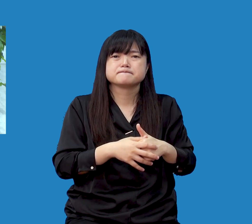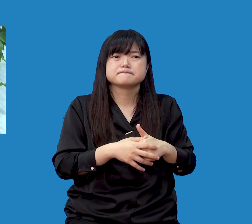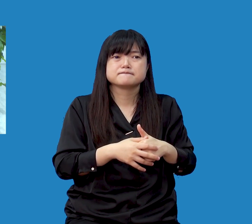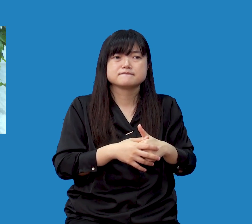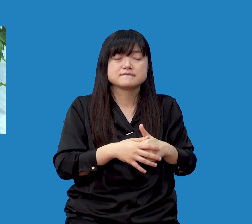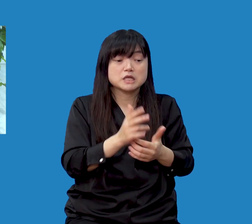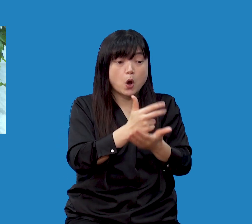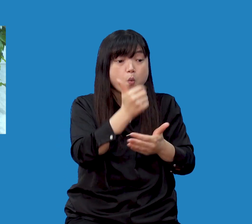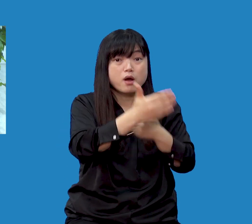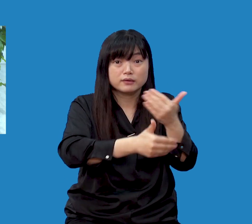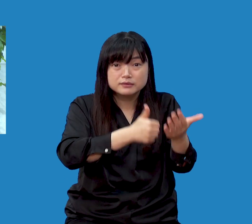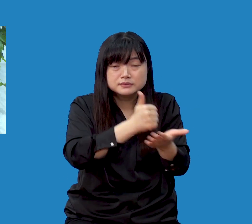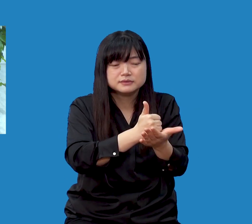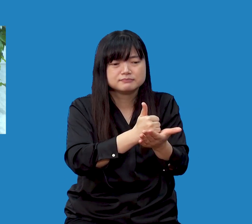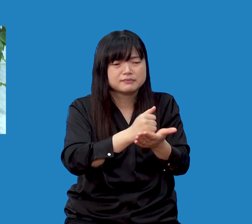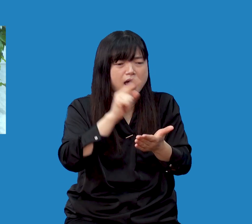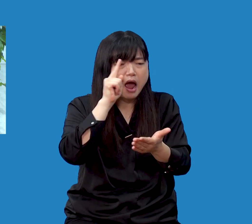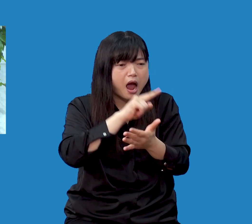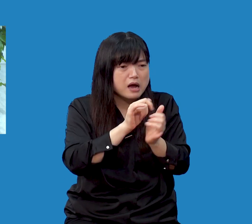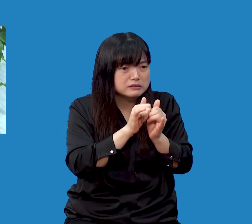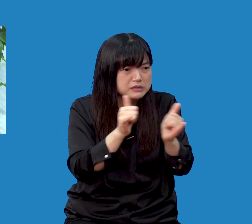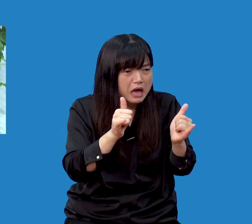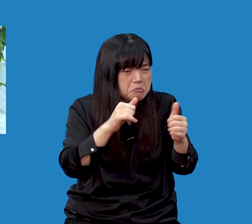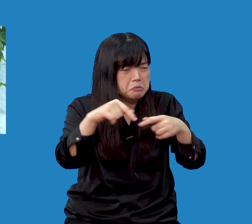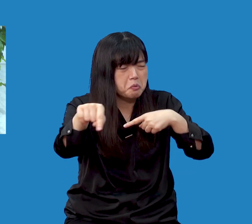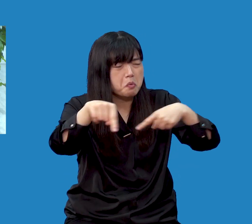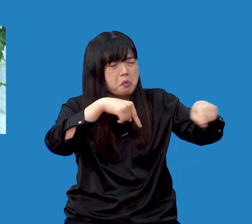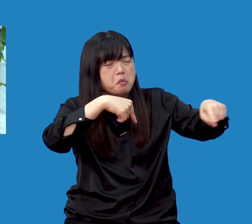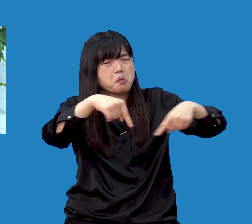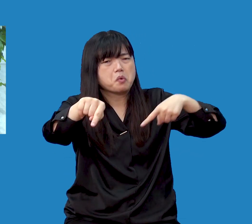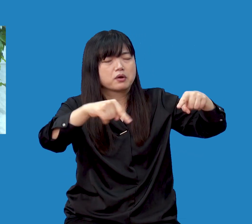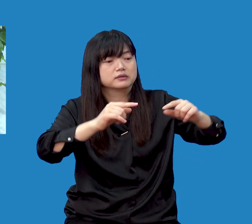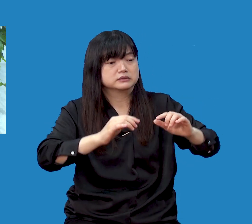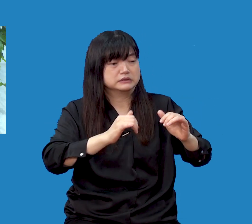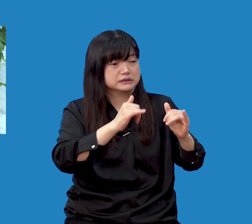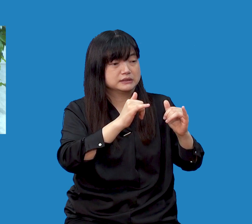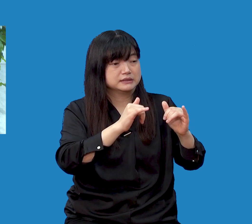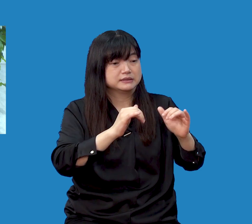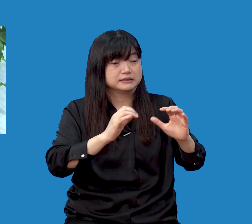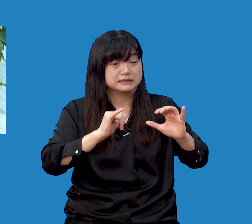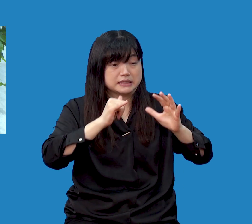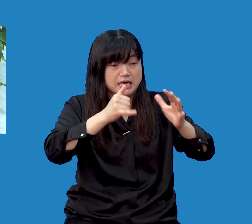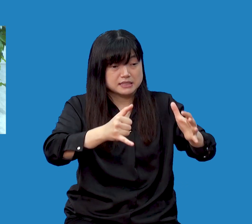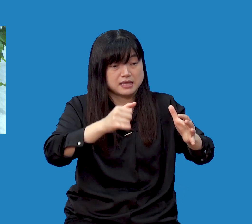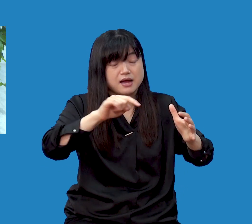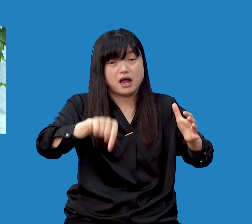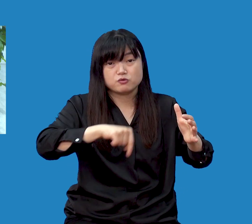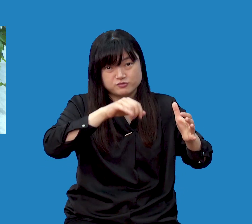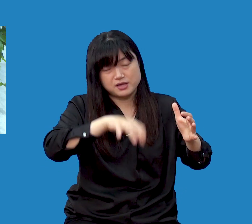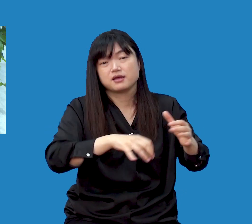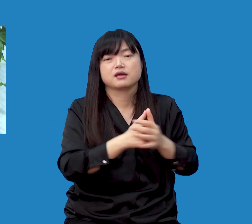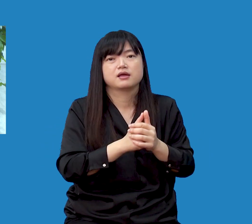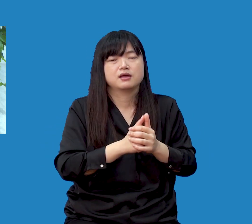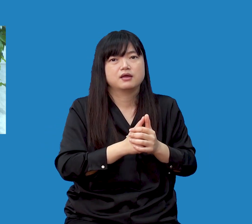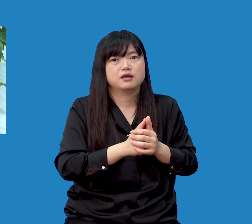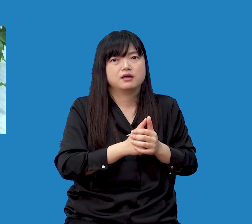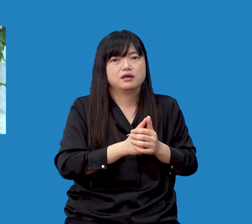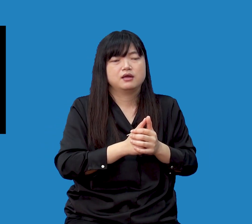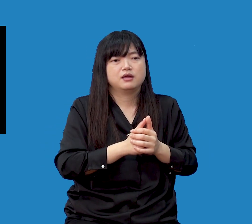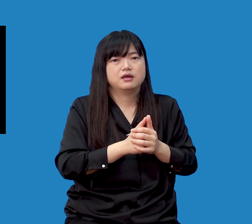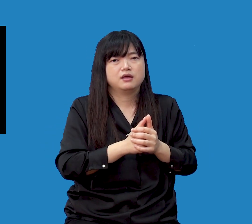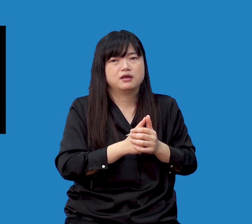야훼 하나님은 악인들이 통치하는 역사 세상 한복판에